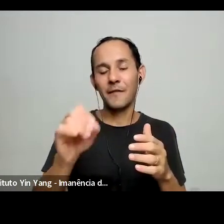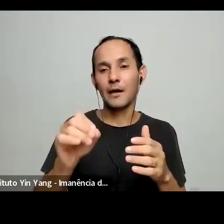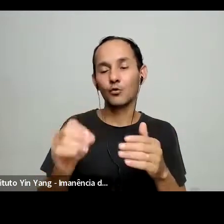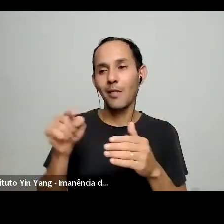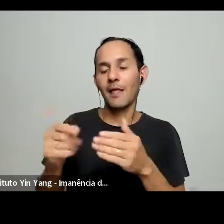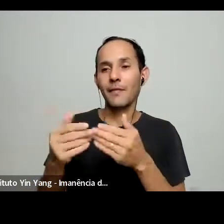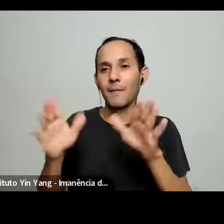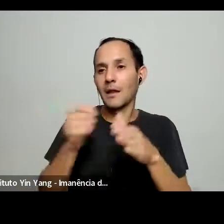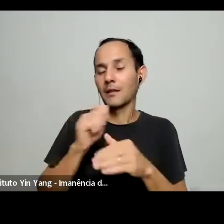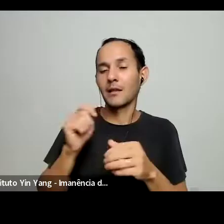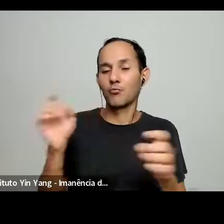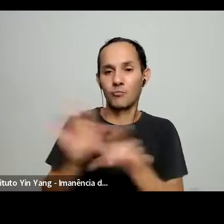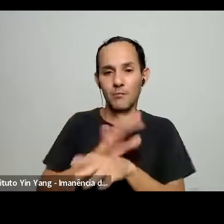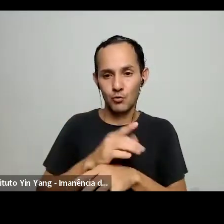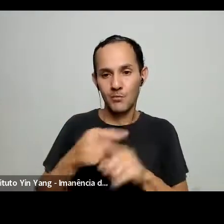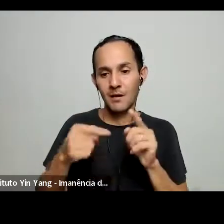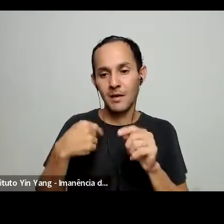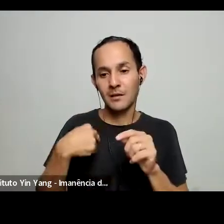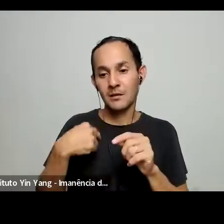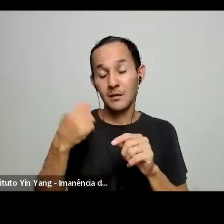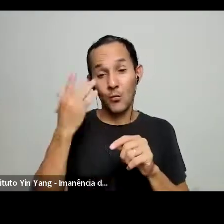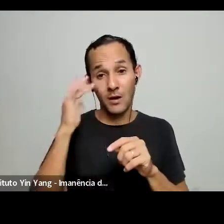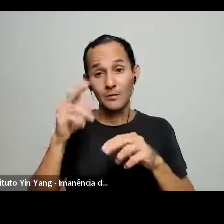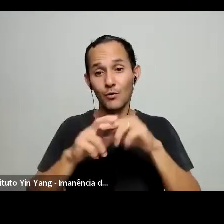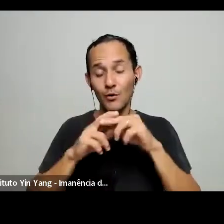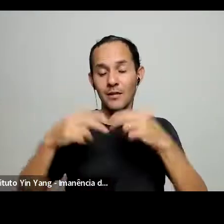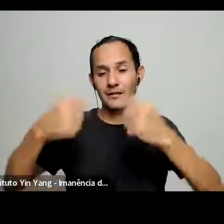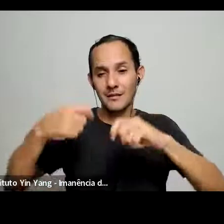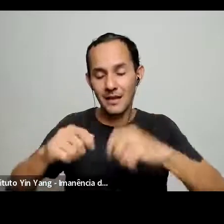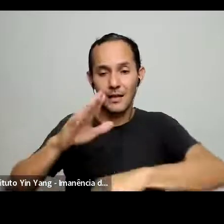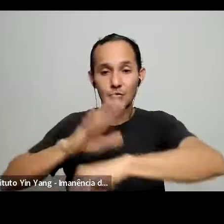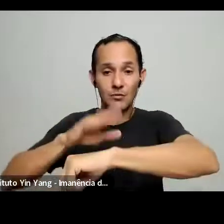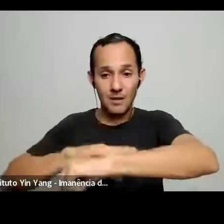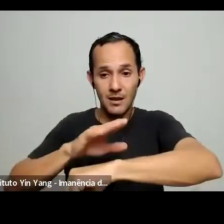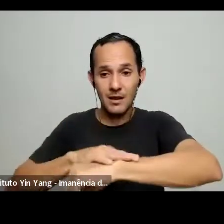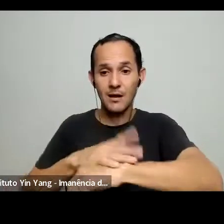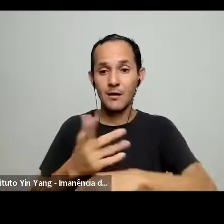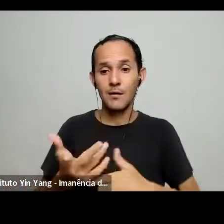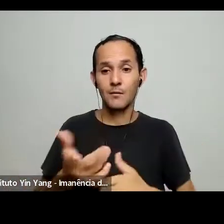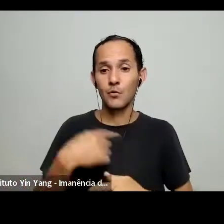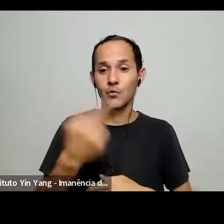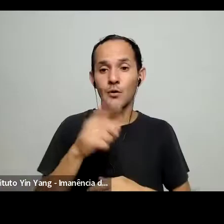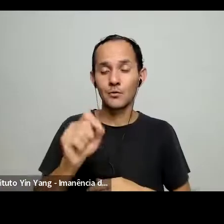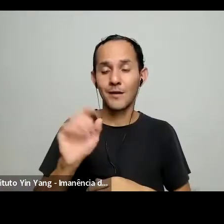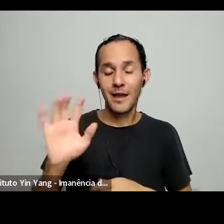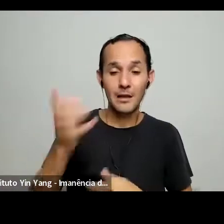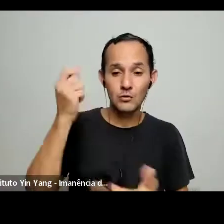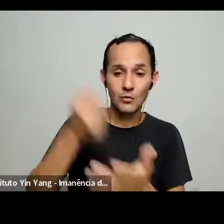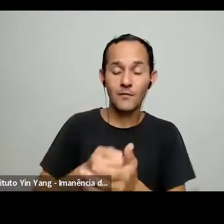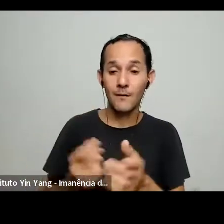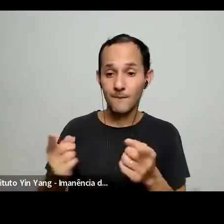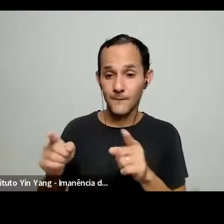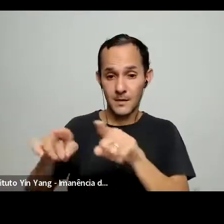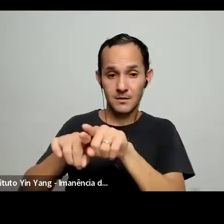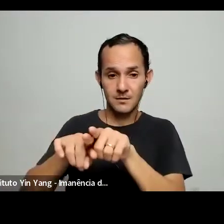tá certo? Mas eu acho pela necessidade, né, do tempo, pela precisão, né, nós resolvemos fechar uma parceria